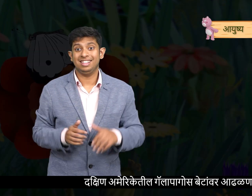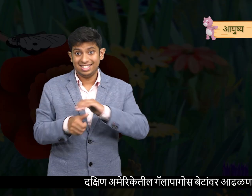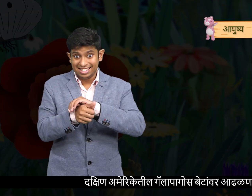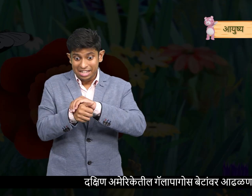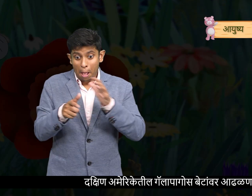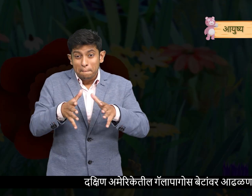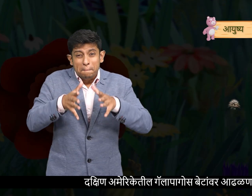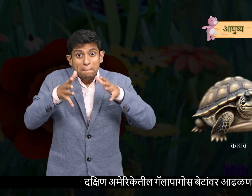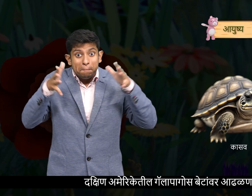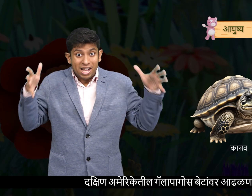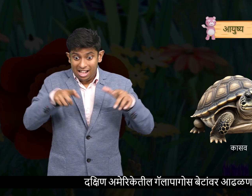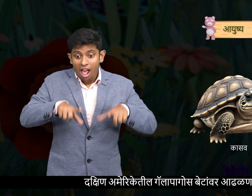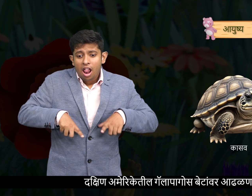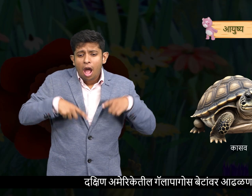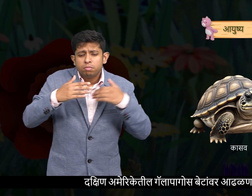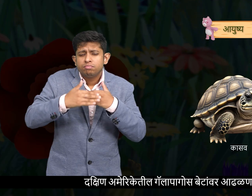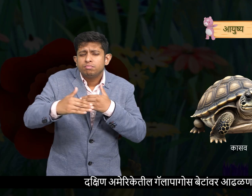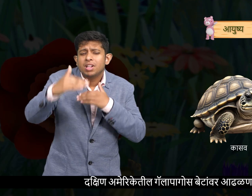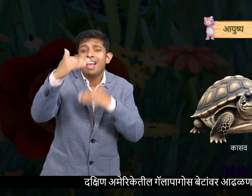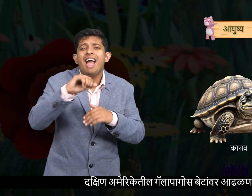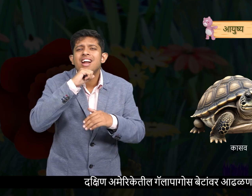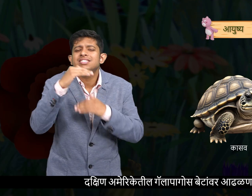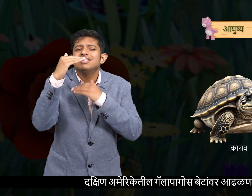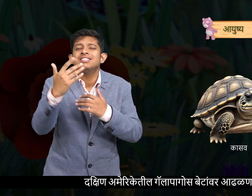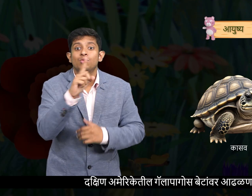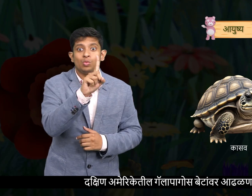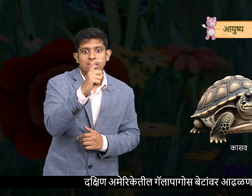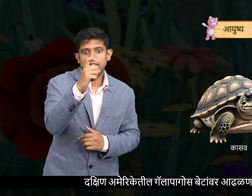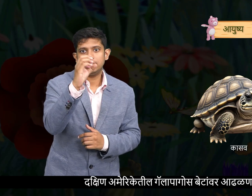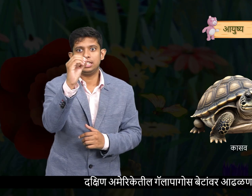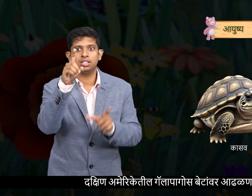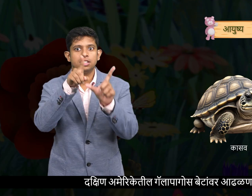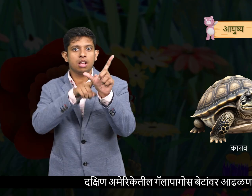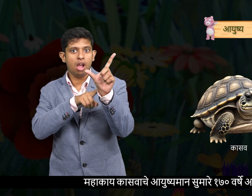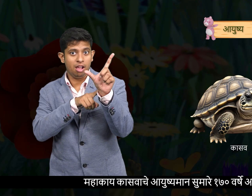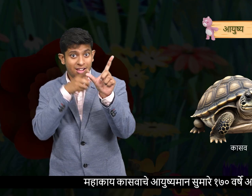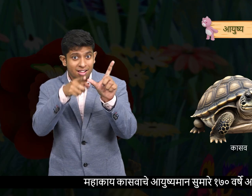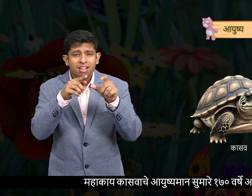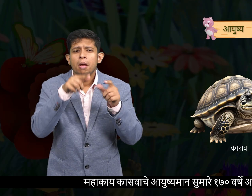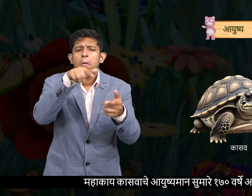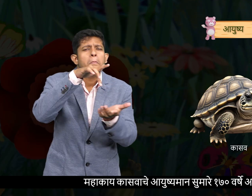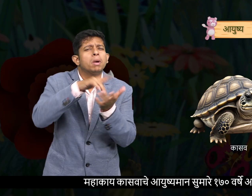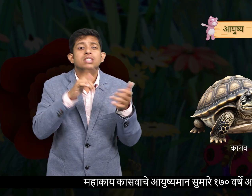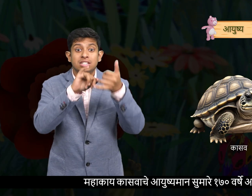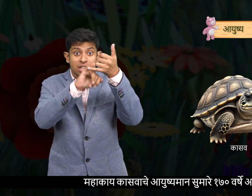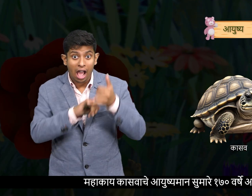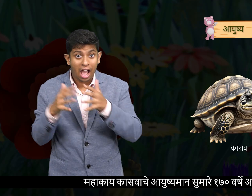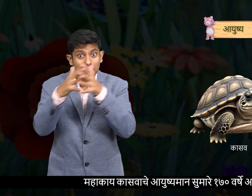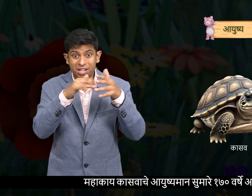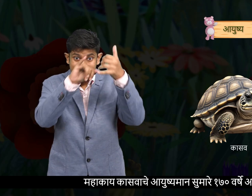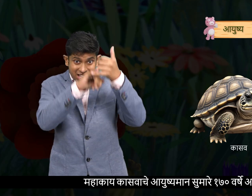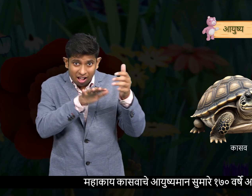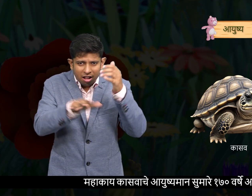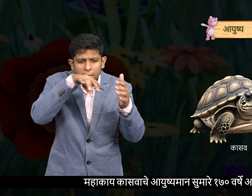दक्षिण अमेरिकेतील गॅलापागोस बेटांवर आढळणाऱ्या महाकाय आसवाचे